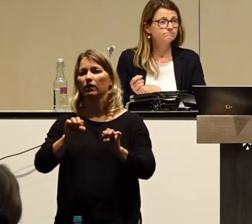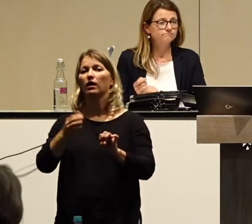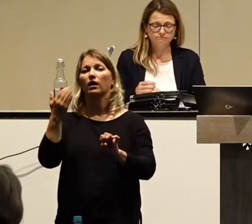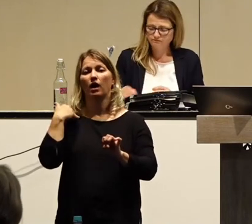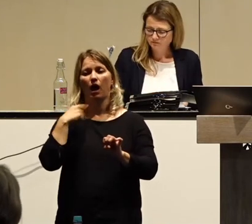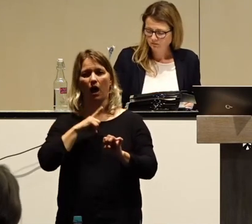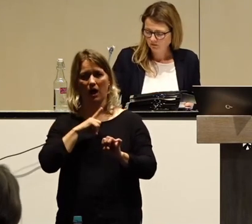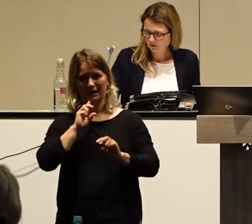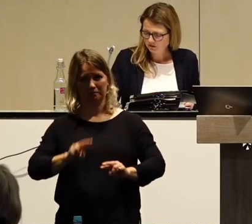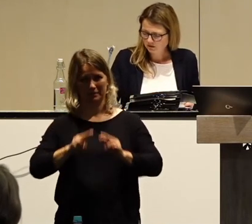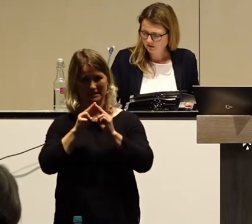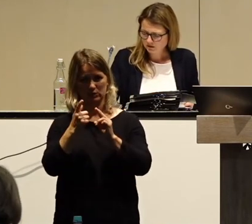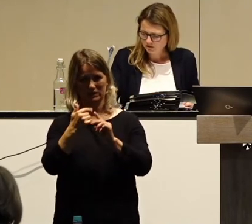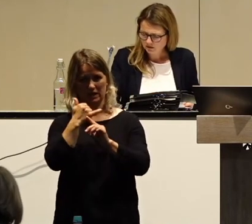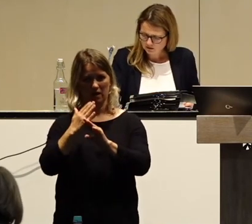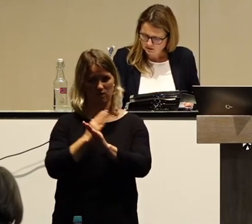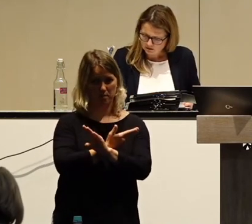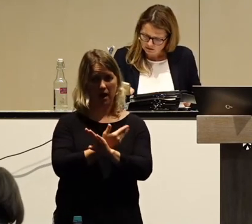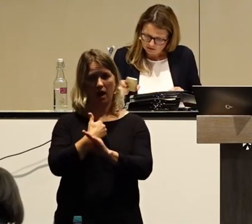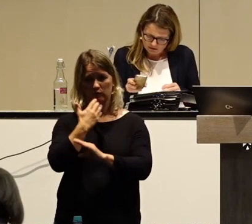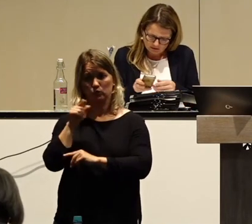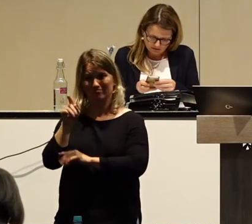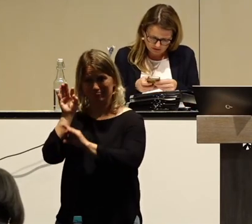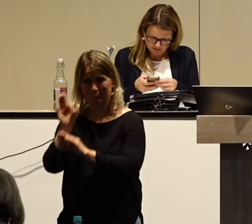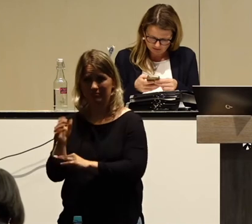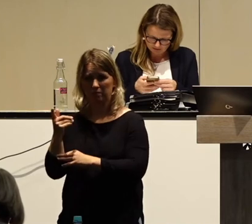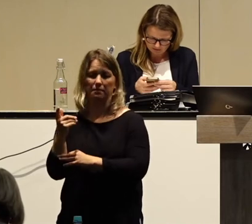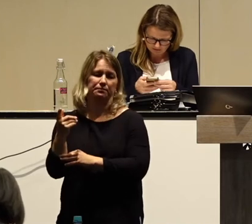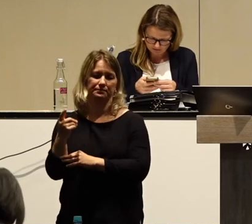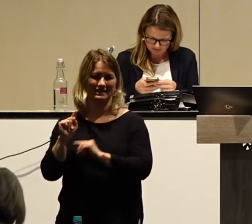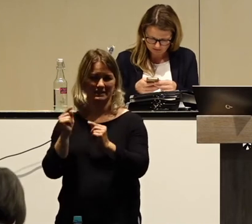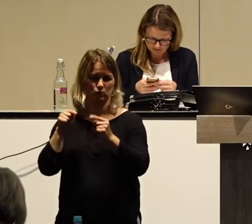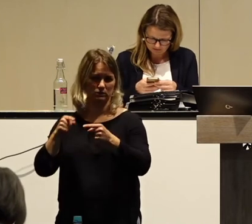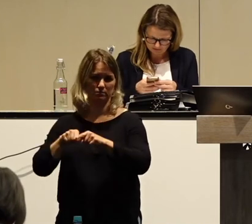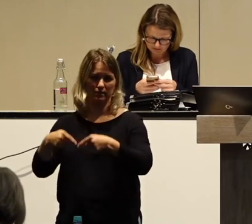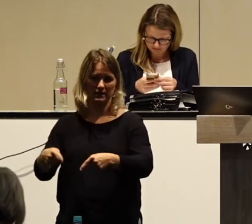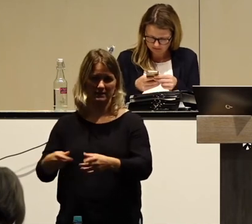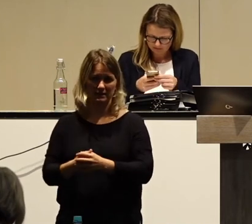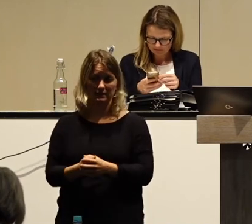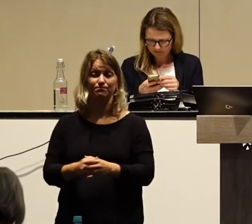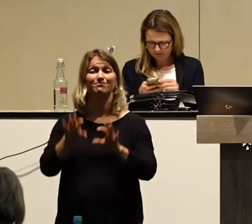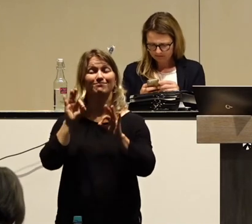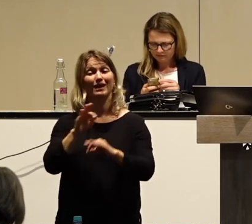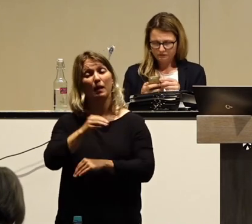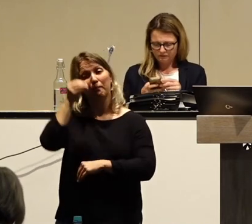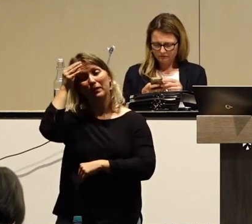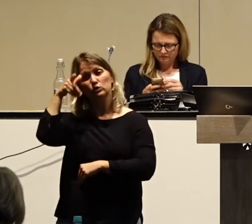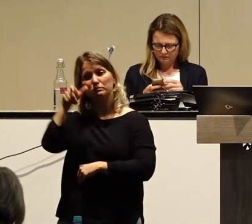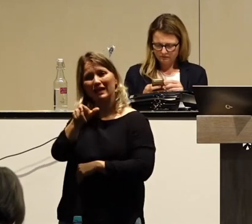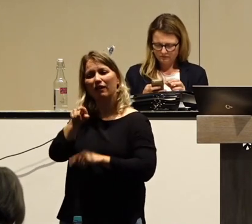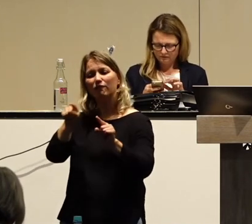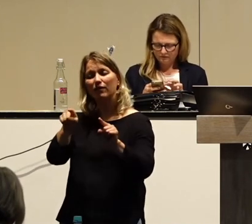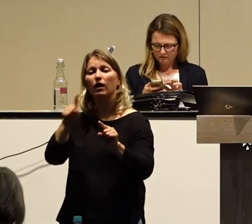wünschen kann. Aber gut, das ist vielleicht eine Diskussion für eine andere Stelle. Aber genau diesen Bildungsbegriff,